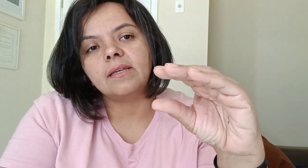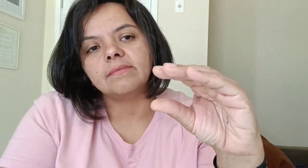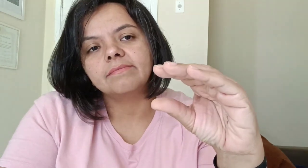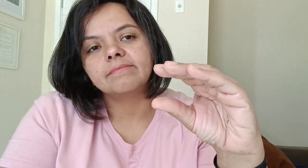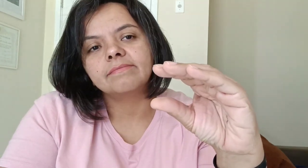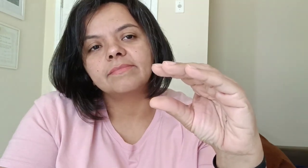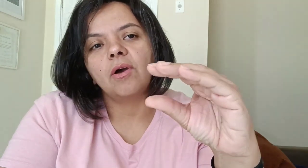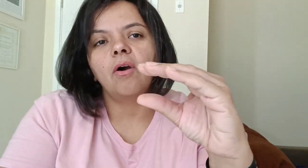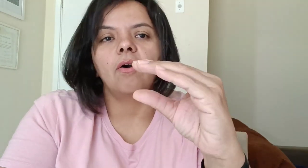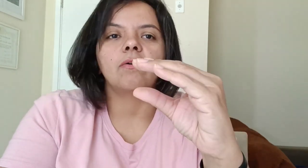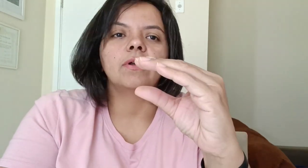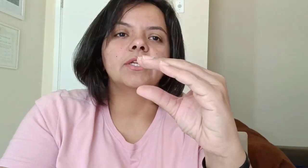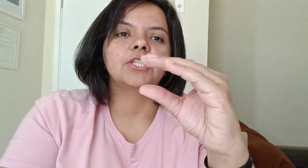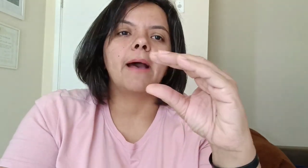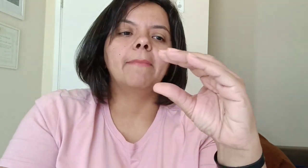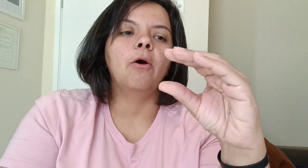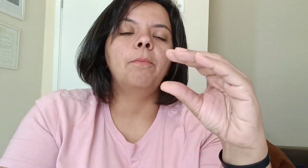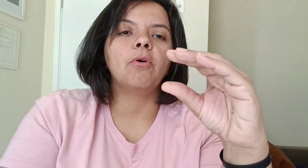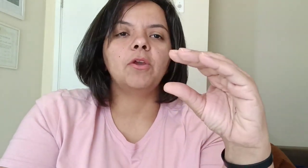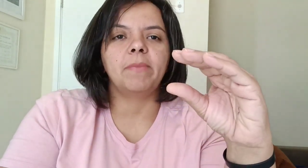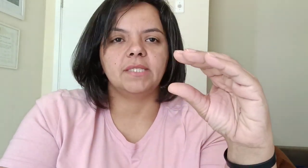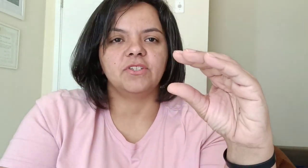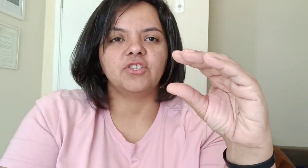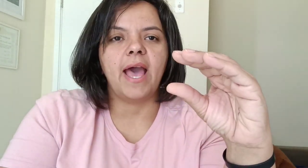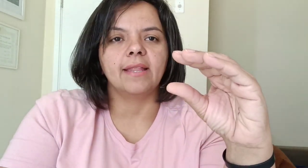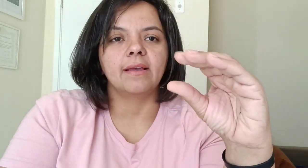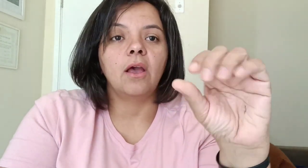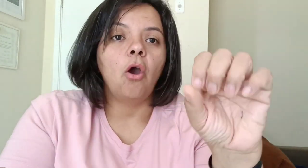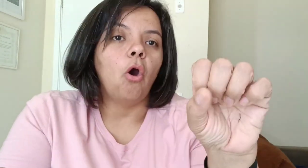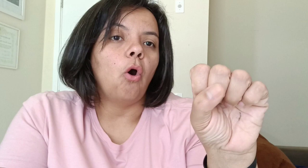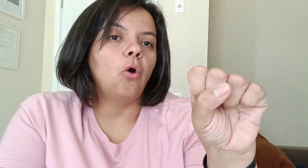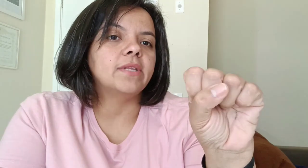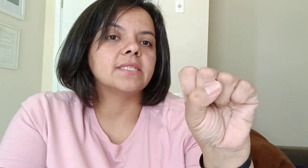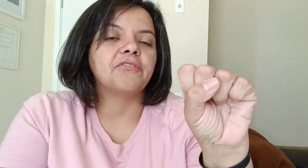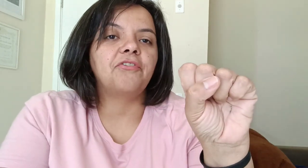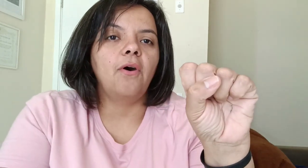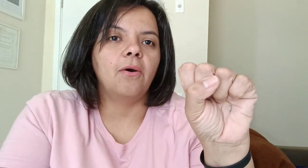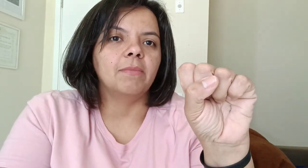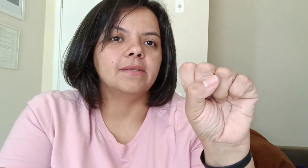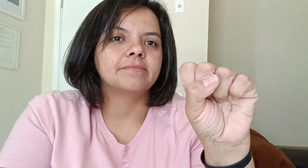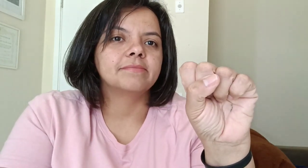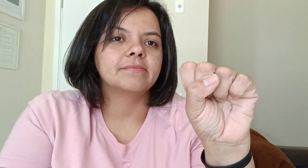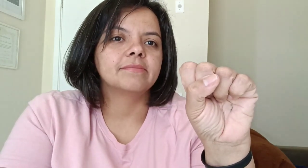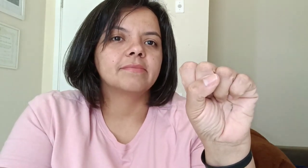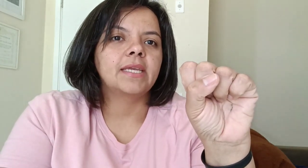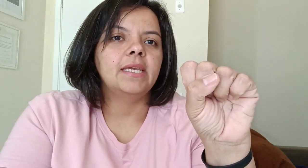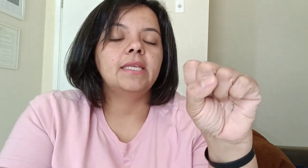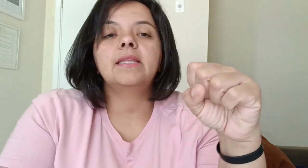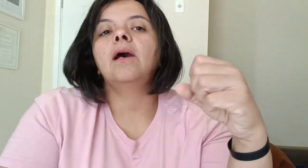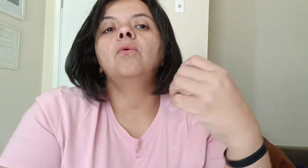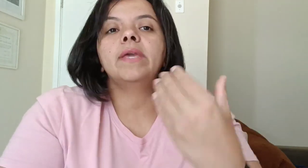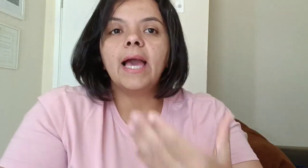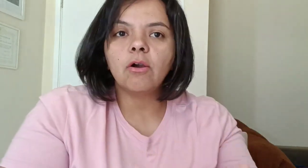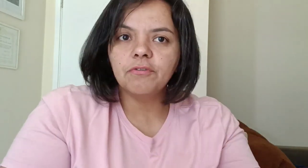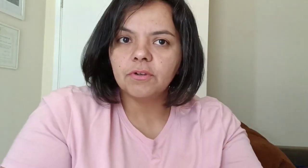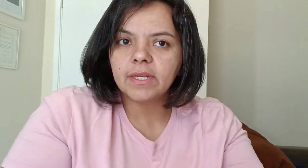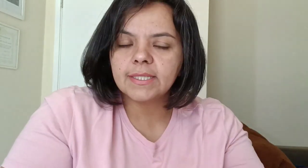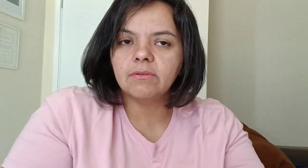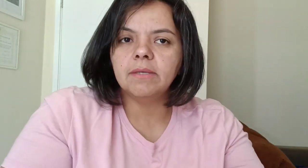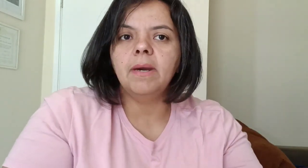assim, ó, já a mão um pouquinho mais fechada. Ou dessa forma. Então, que a configuração de